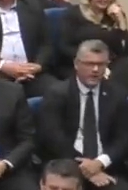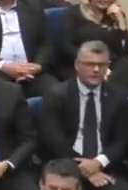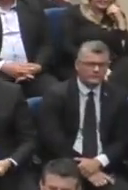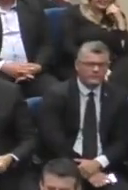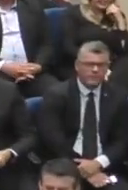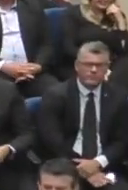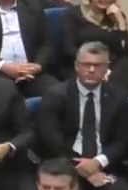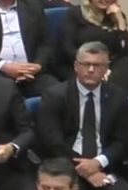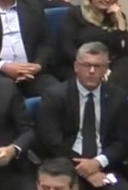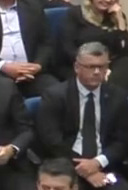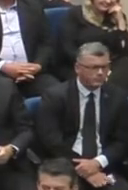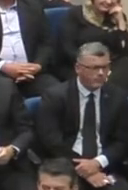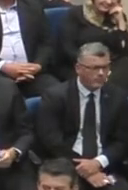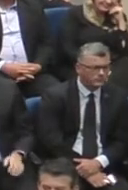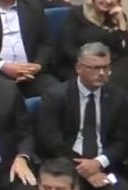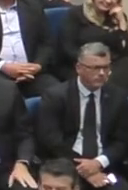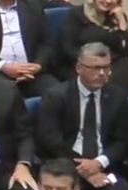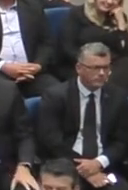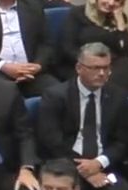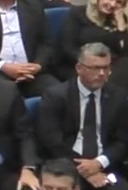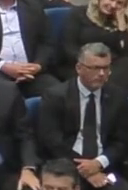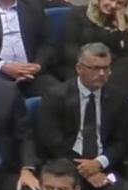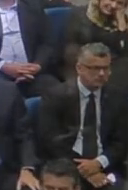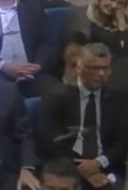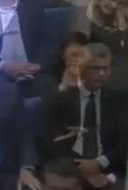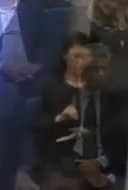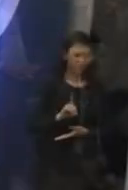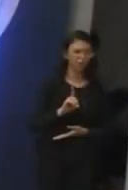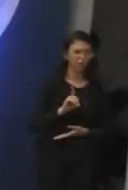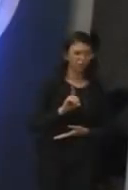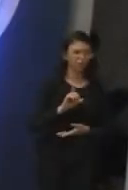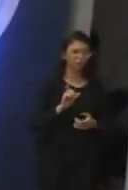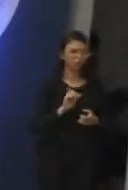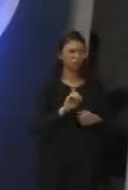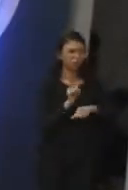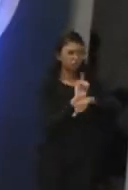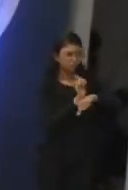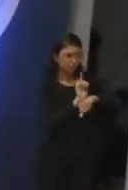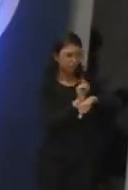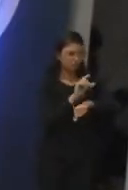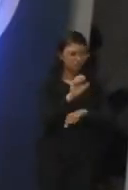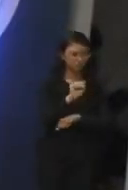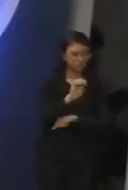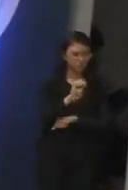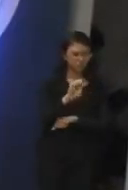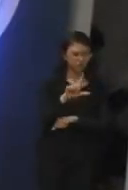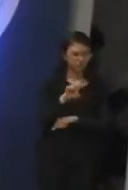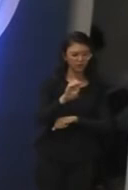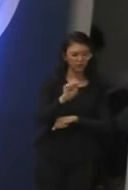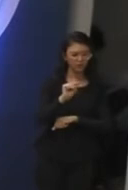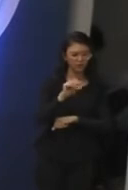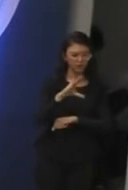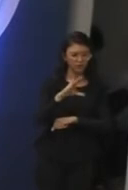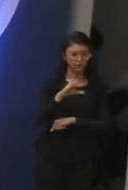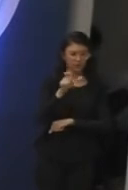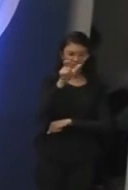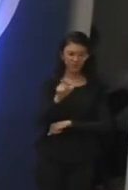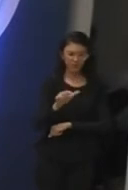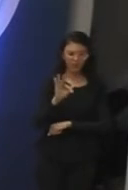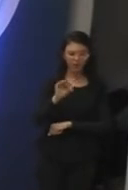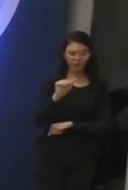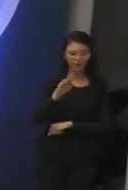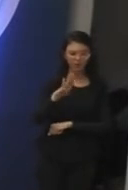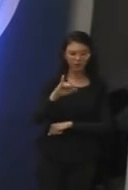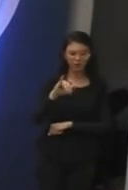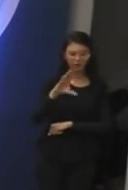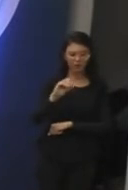Convidamos ao palco para receber o prêmio o diretor de Regulação e Gestão de Energia da Celesc, Fábio Valentim. Está convidando